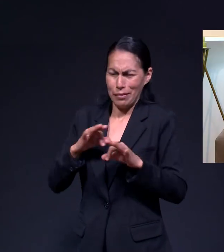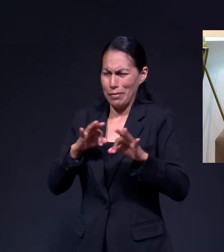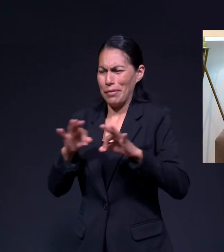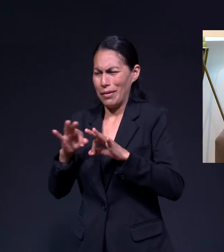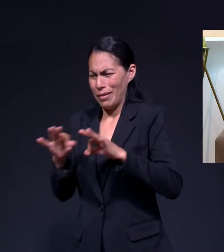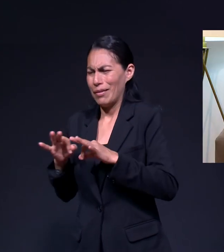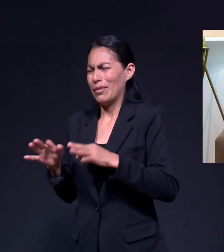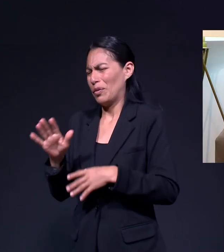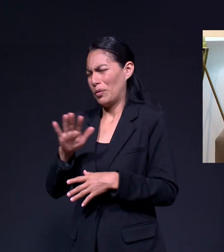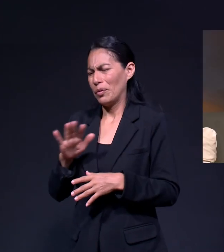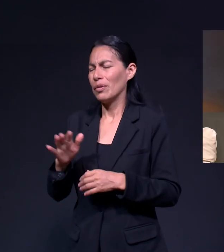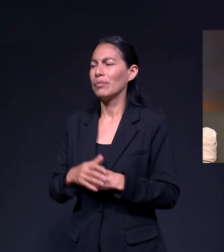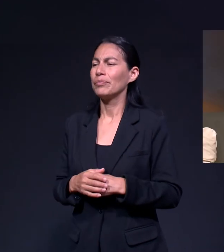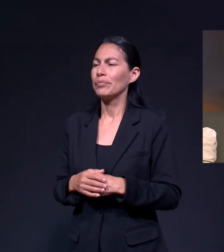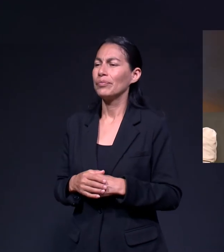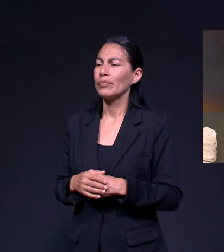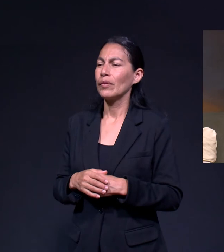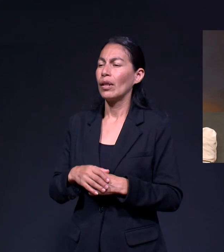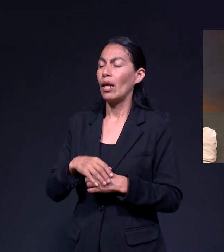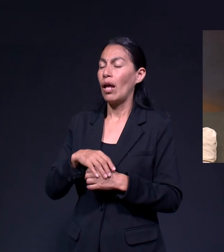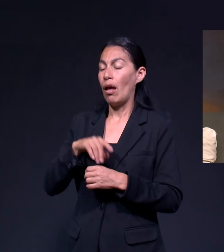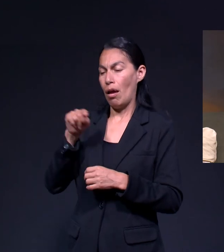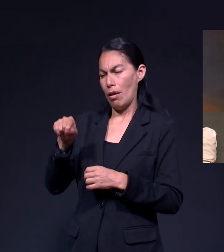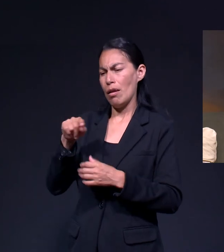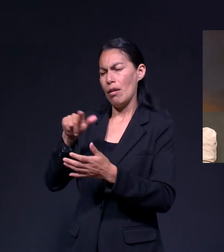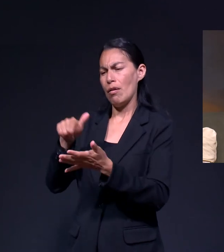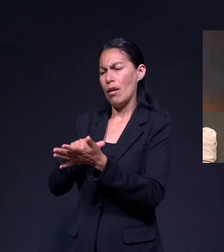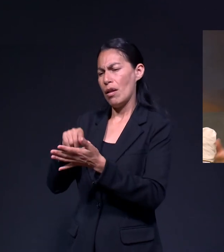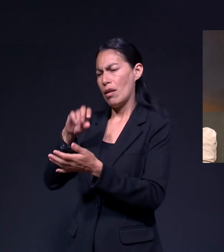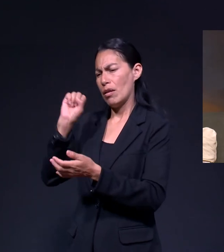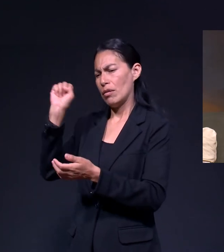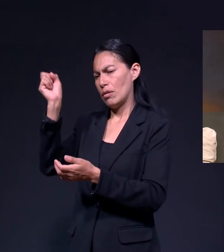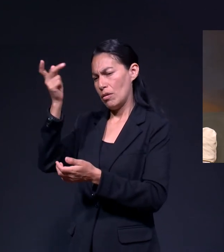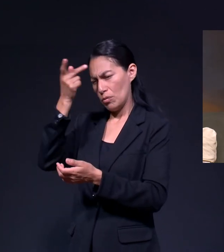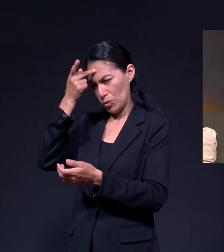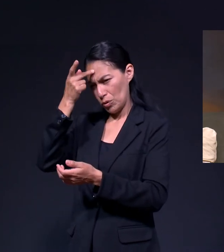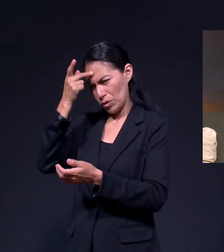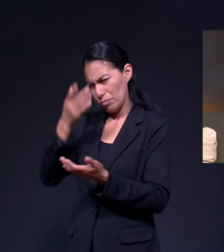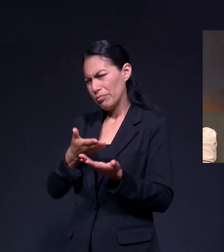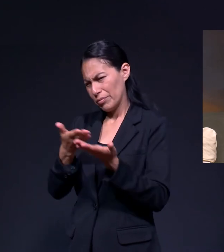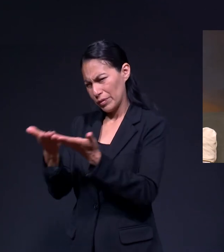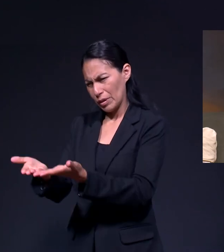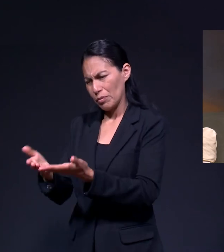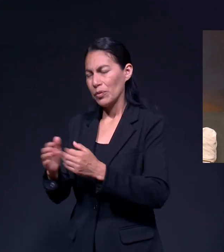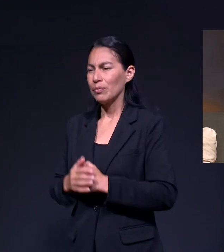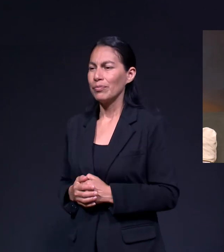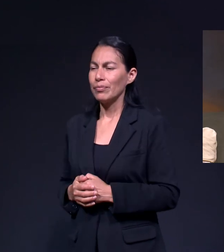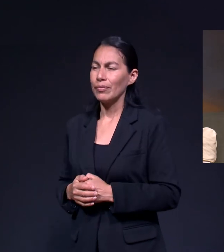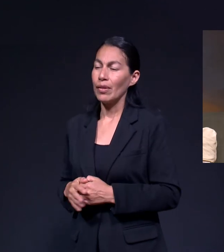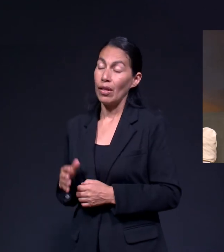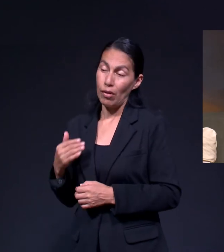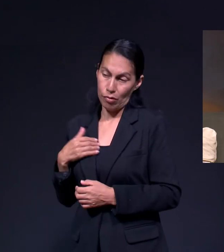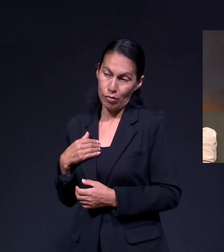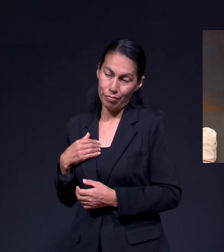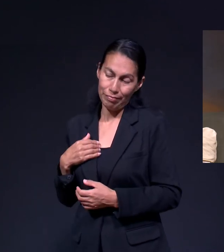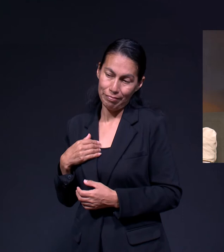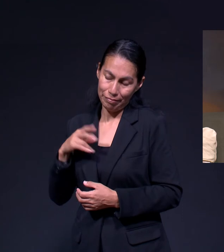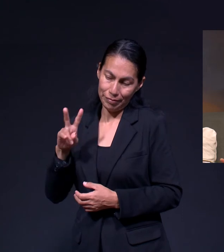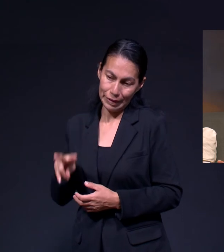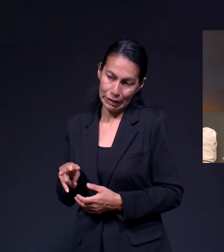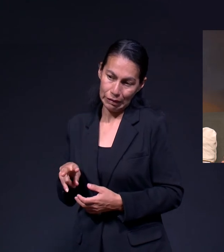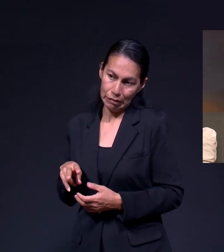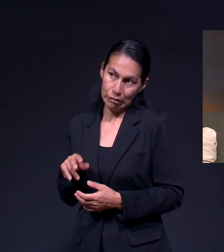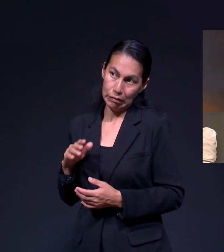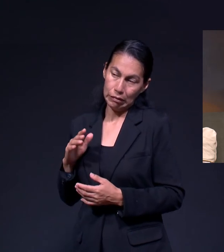más que un y más que todo con la motivación de hacer un buen trabajo llegamos a la guía de la ciudad y yo